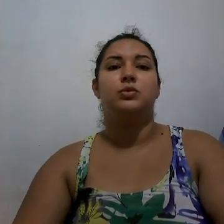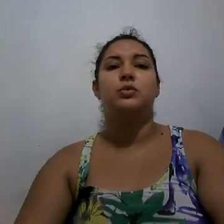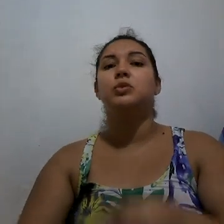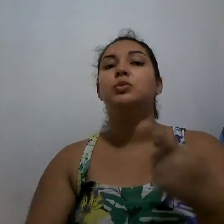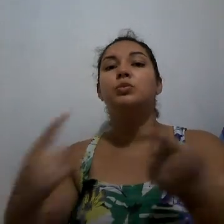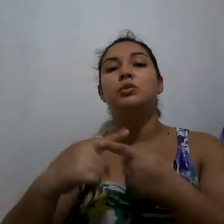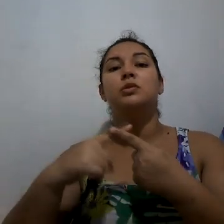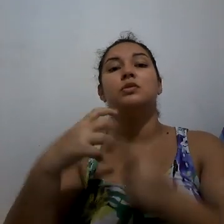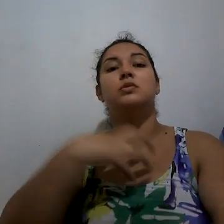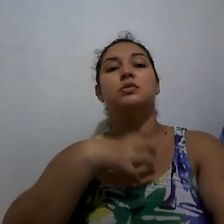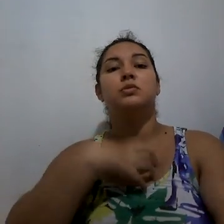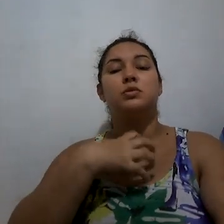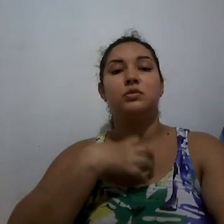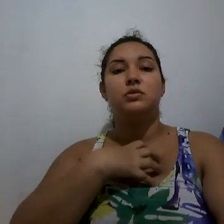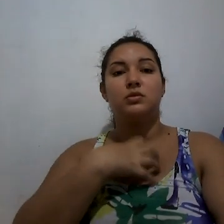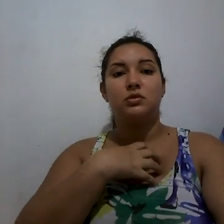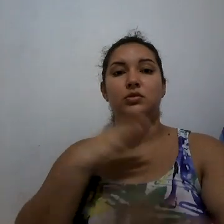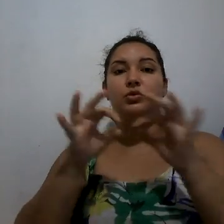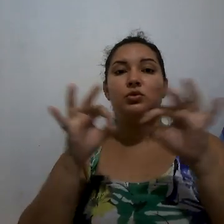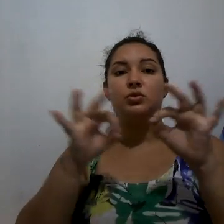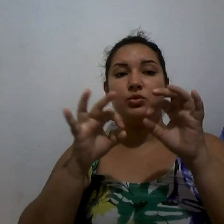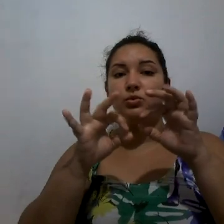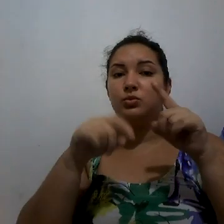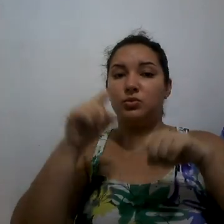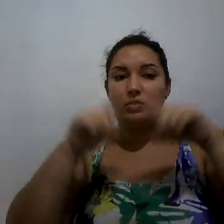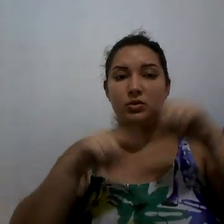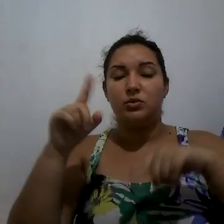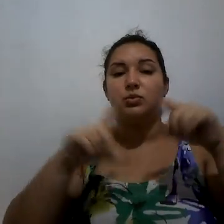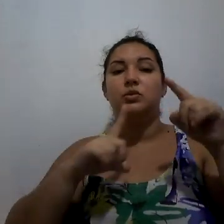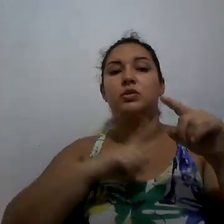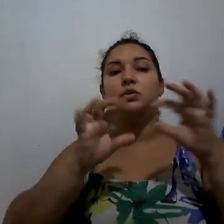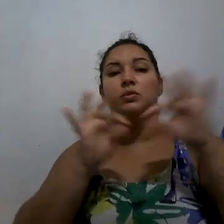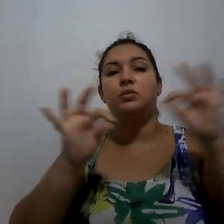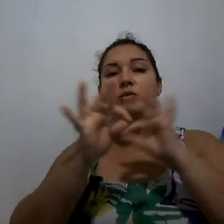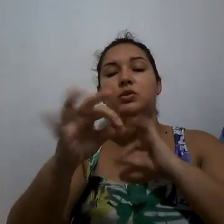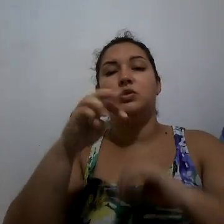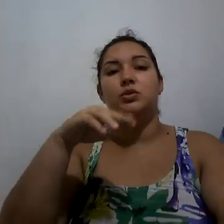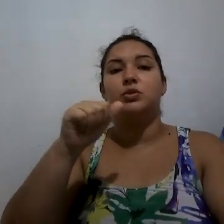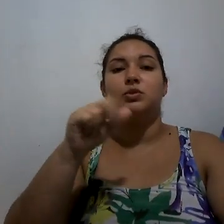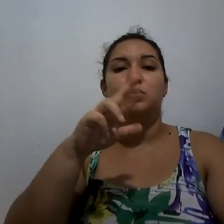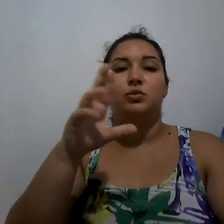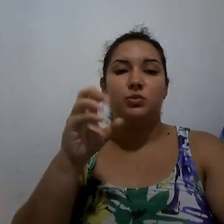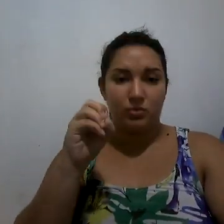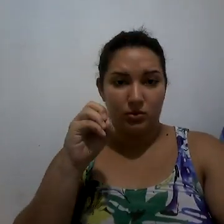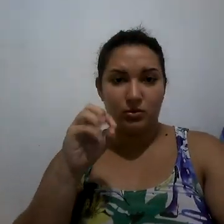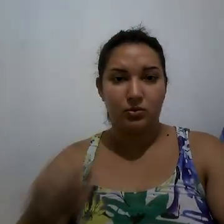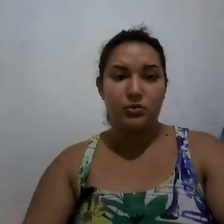do aparelho, do instrumento que mede o macro, ele não vai ser capaz de ser sensível para o quê? Para avaliar o ultramicro,